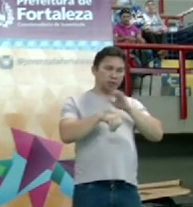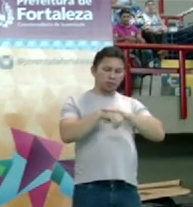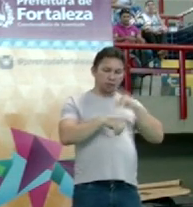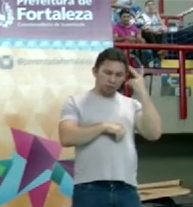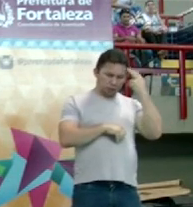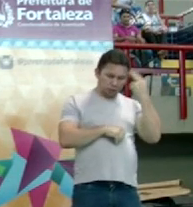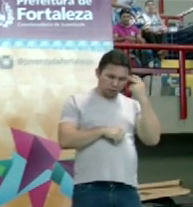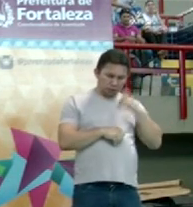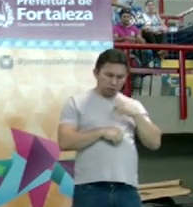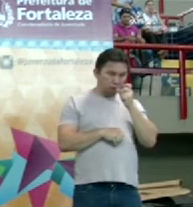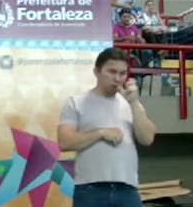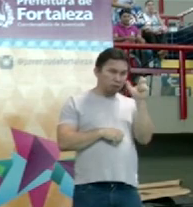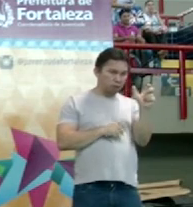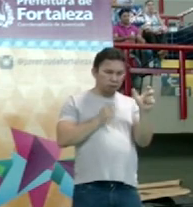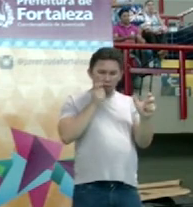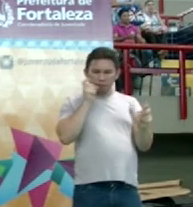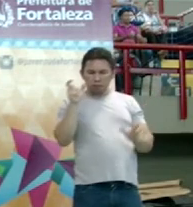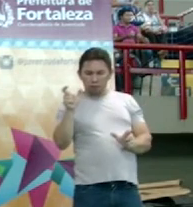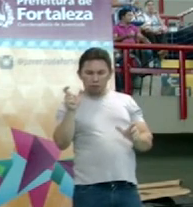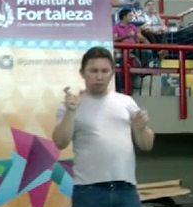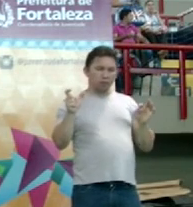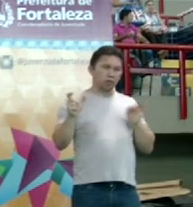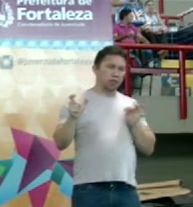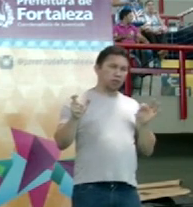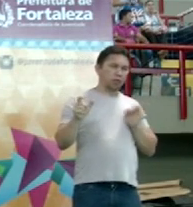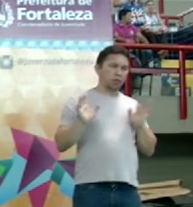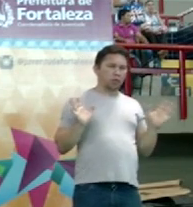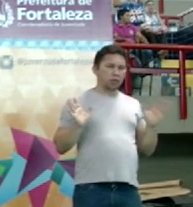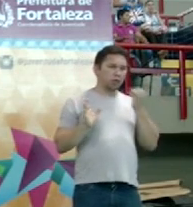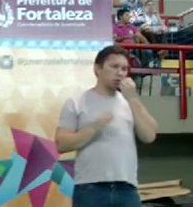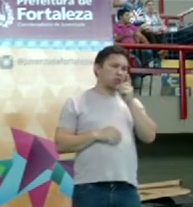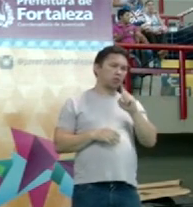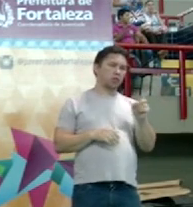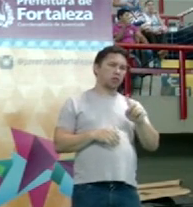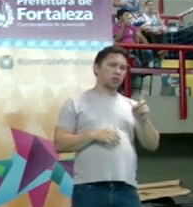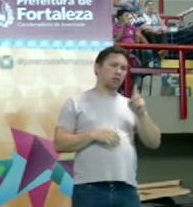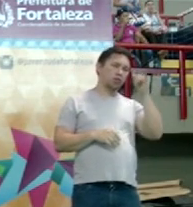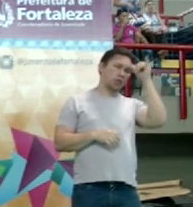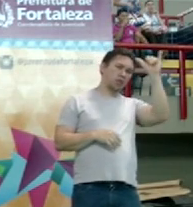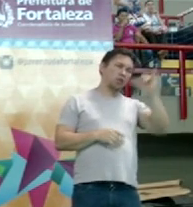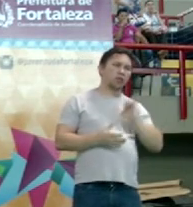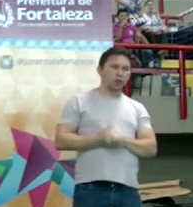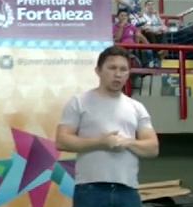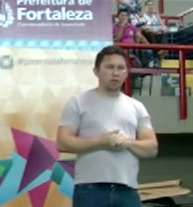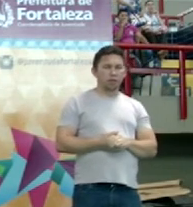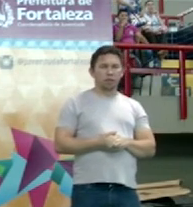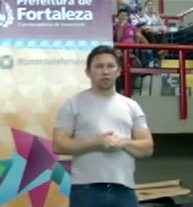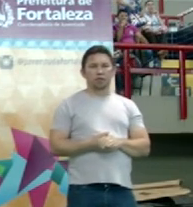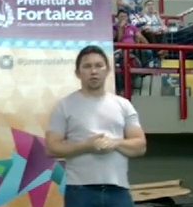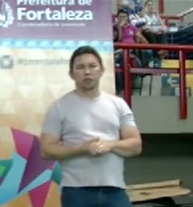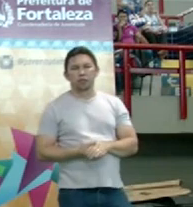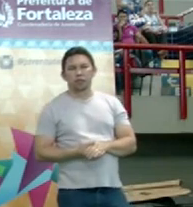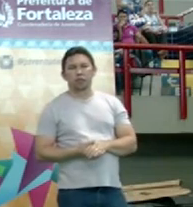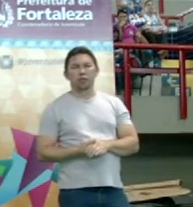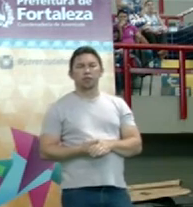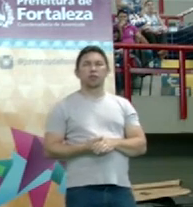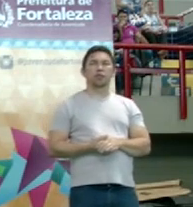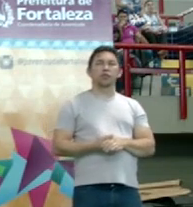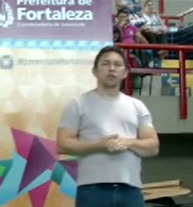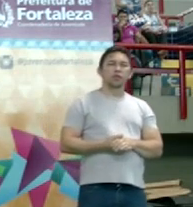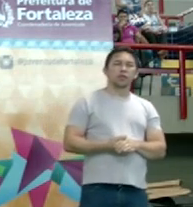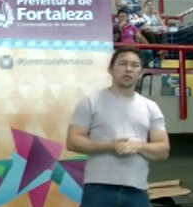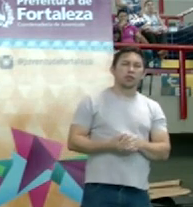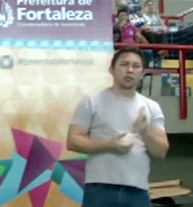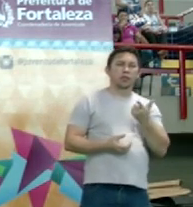comum e um ou 2 termos técnicos, não é aconselhado você fazer isso, tá? Bem,